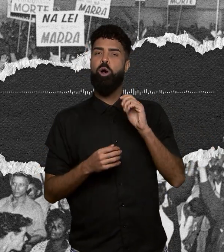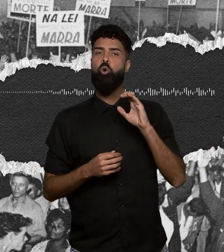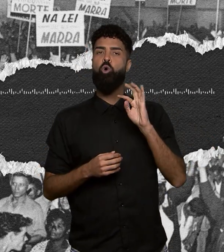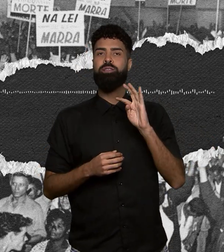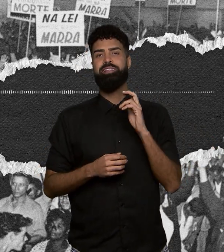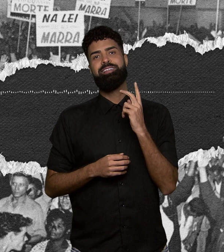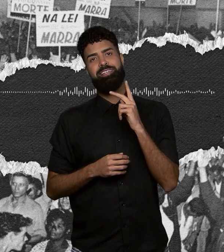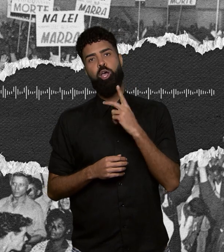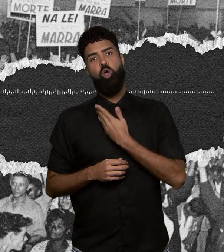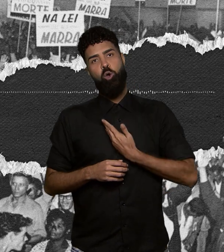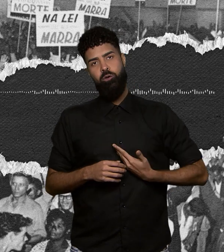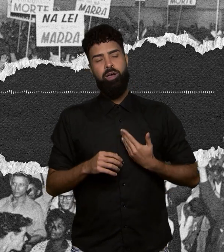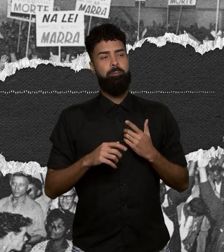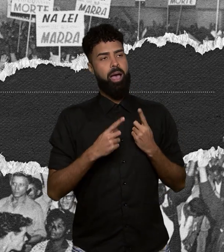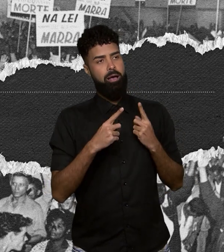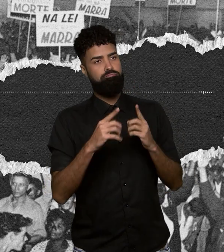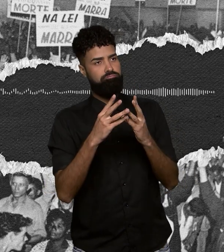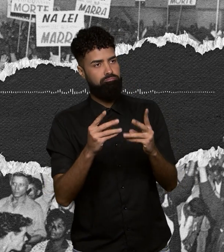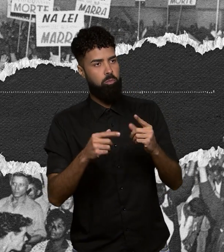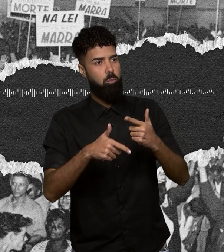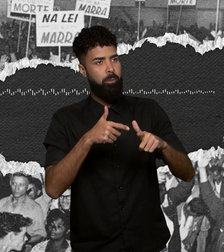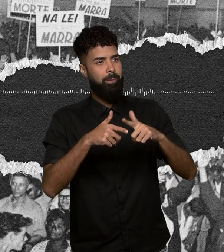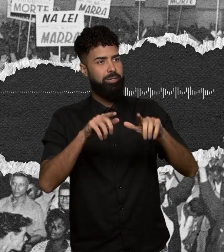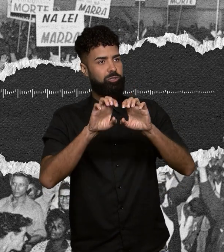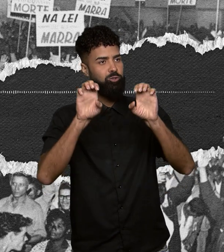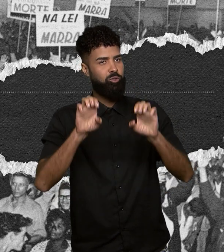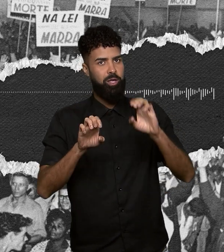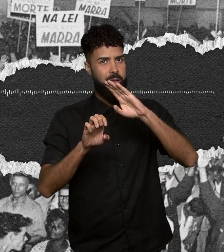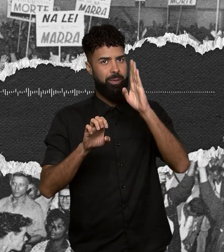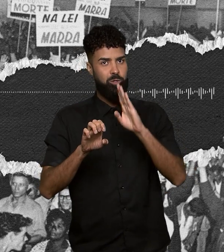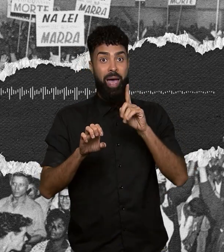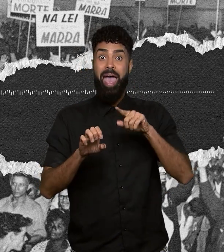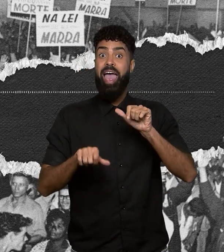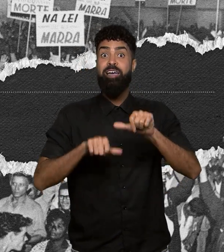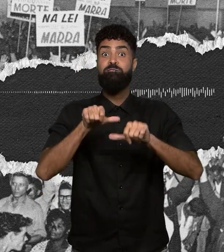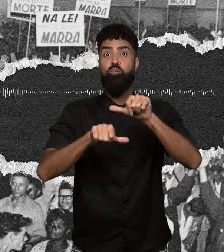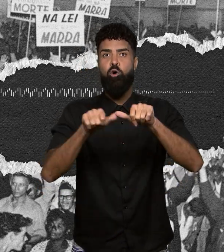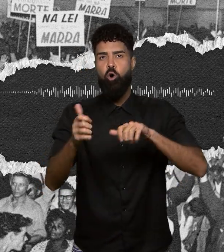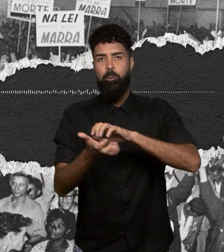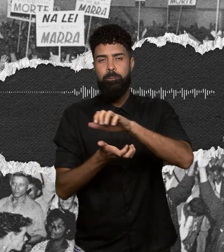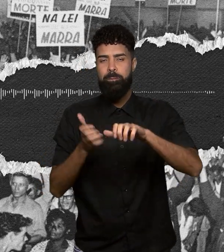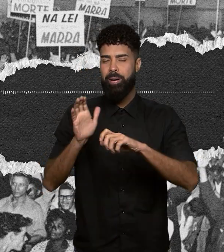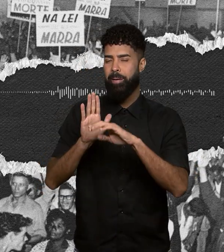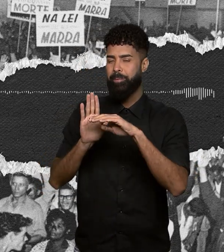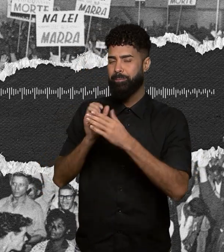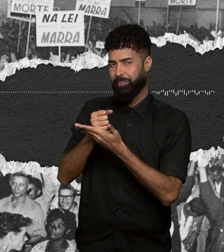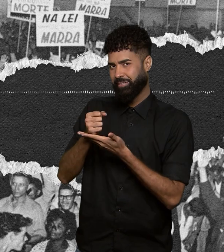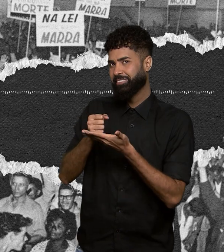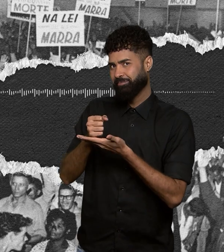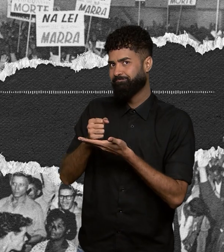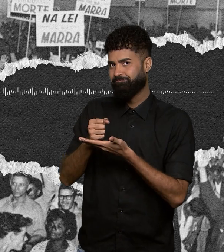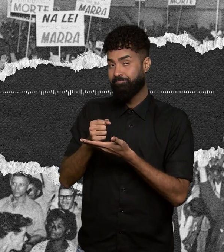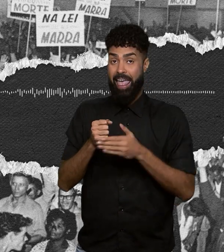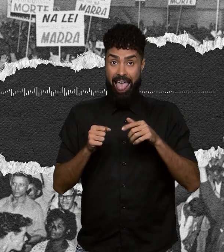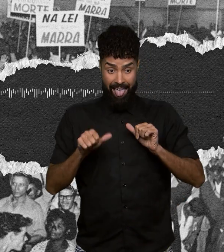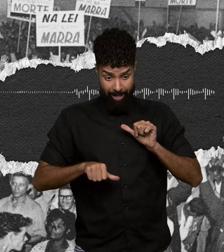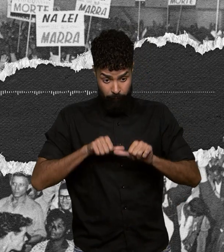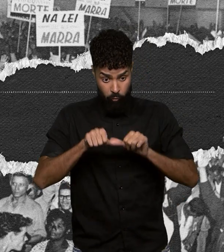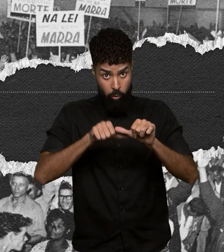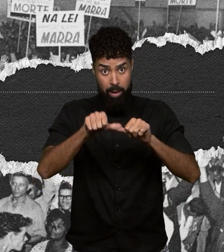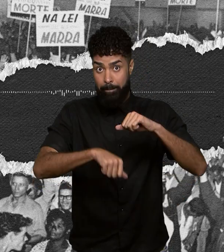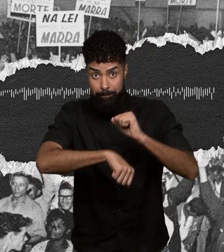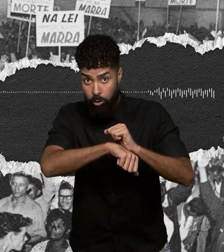enfrentar problemas estruturais do Brasil as reformas de base As Reformas foram interditadas pelo golpe de